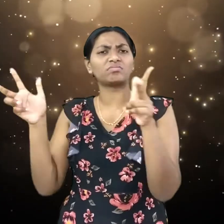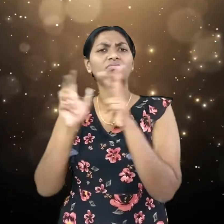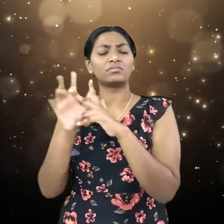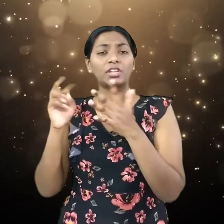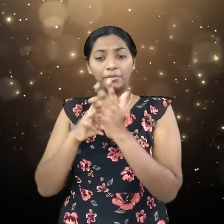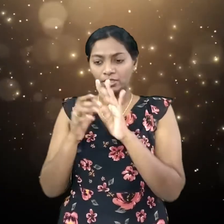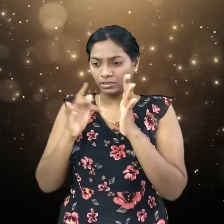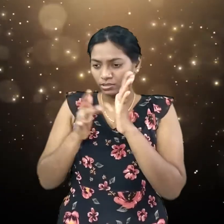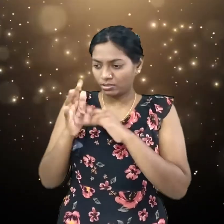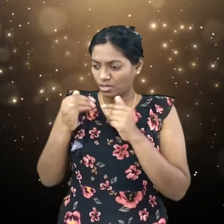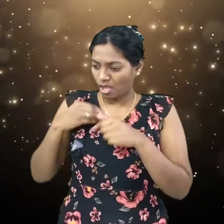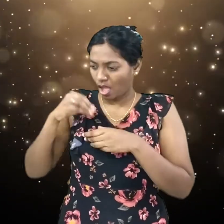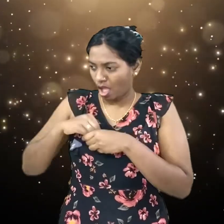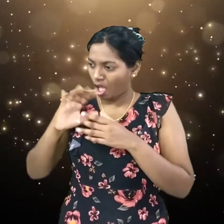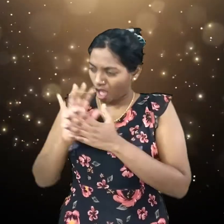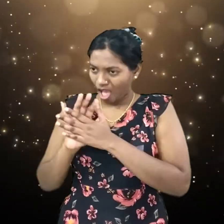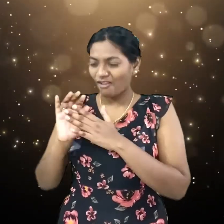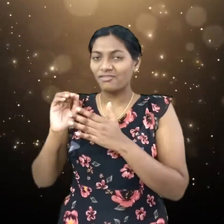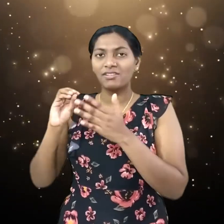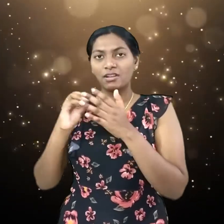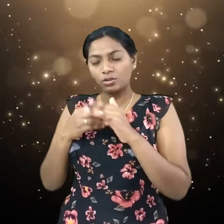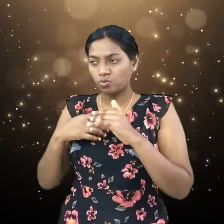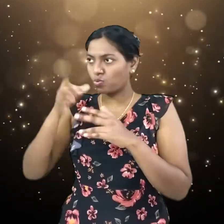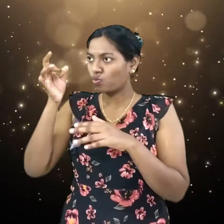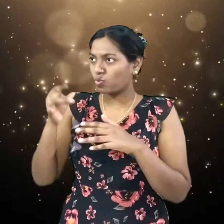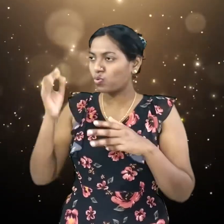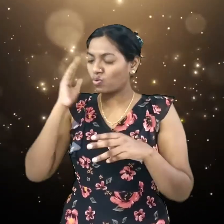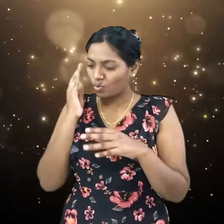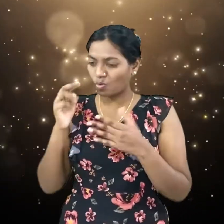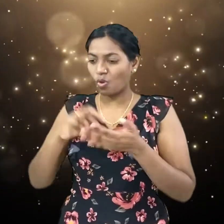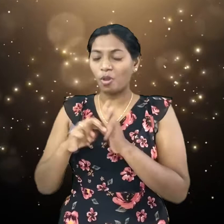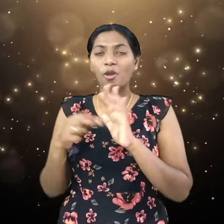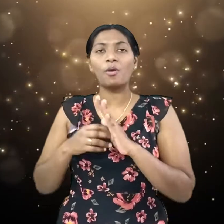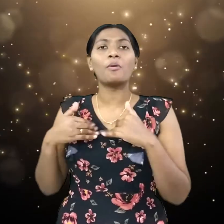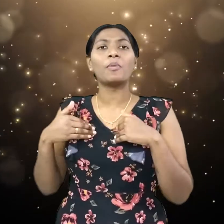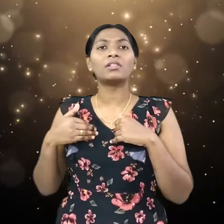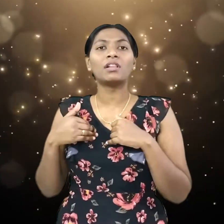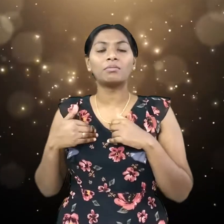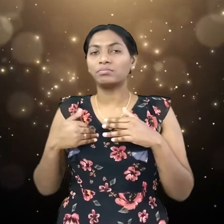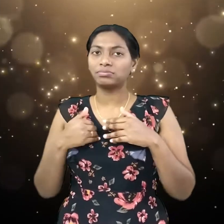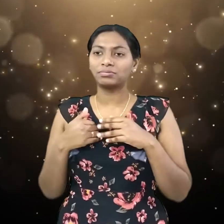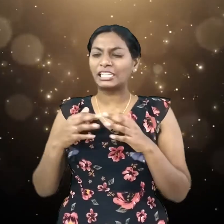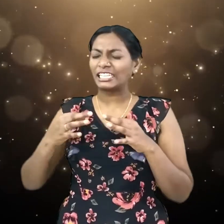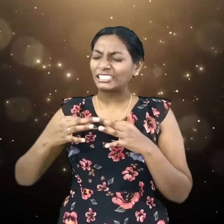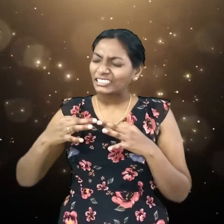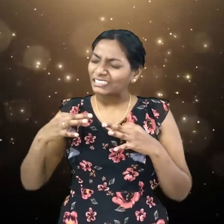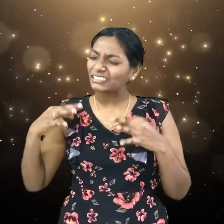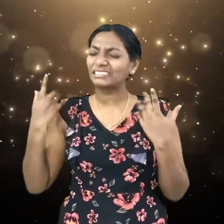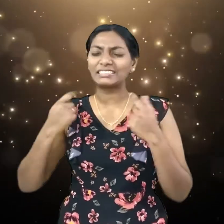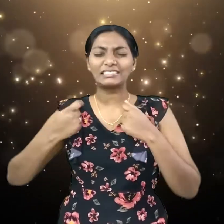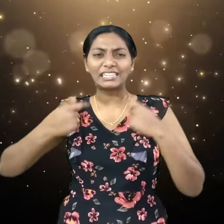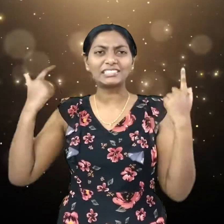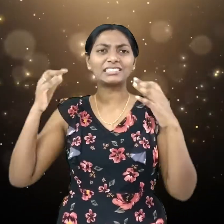कर, किसी को बताएगा वो मसीह को गरीब होना चाहिए, मैंने अगर मसीह को गरीब होना चाहिए तो अमीर किसको होना चाहिए,